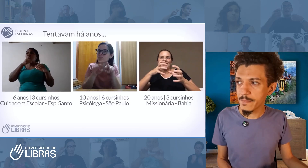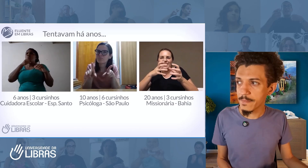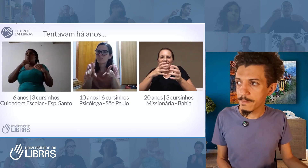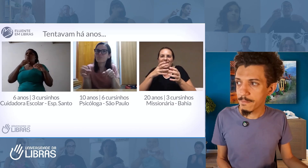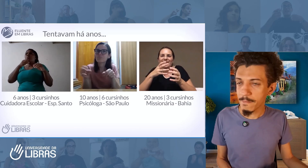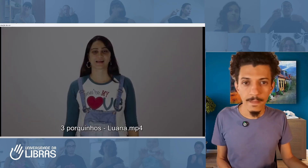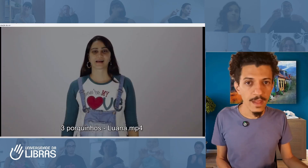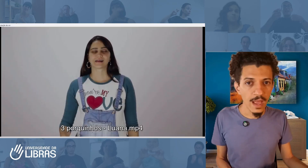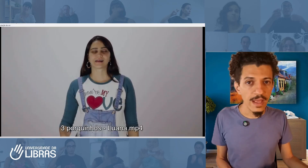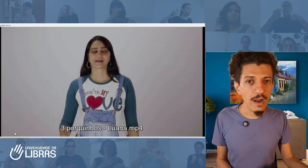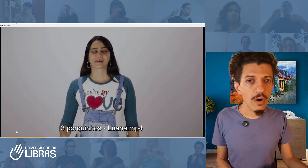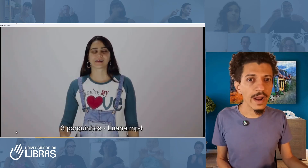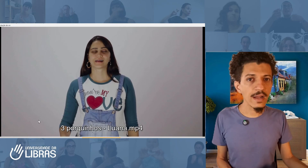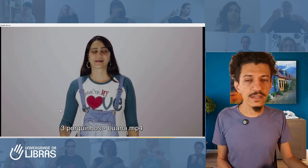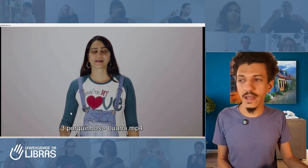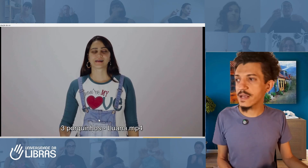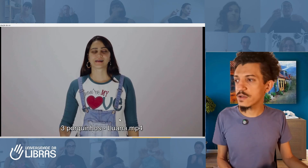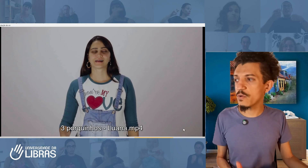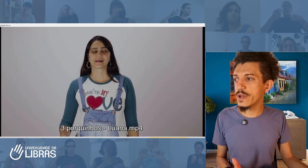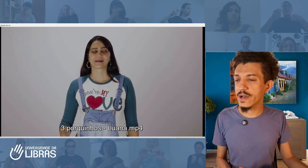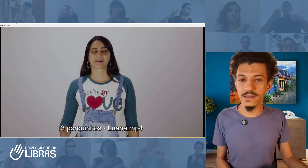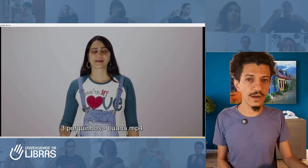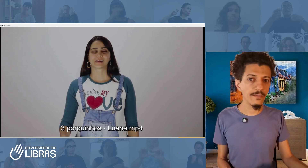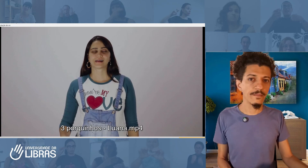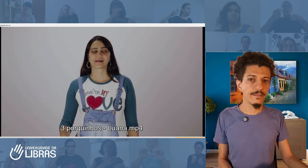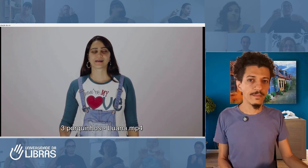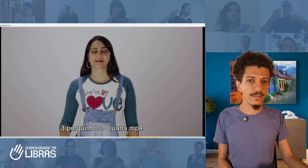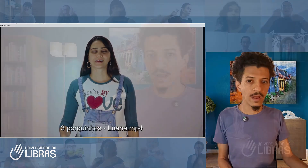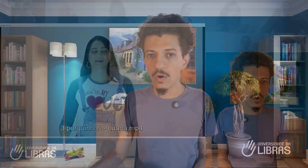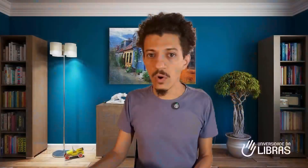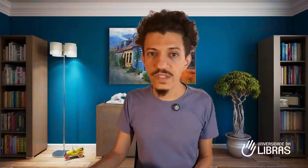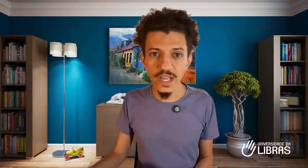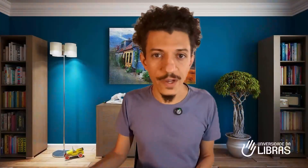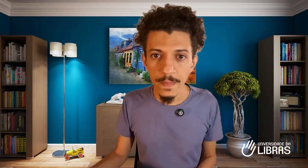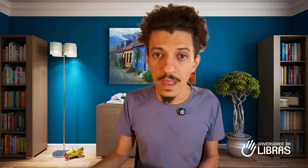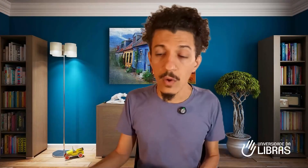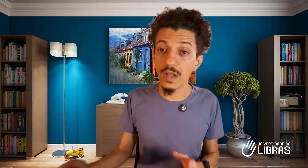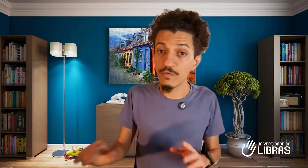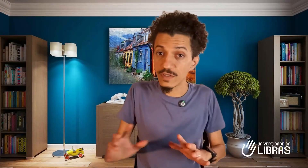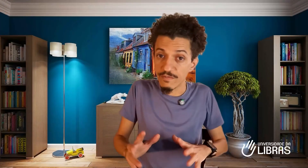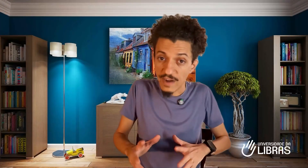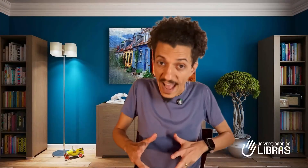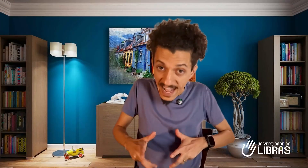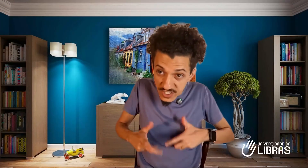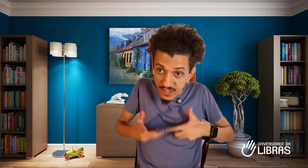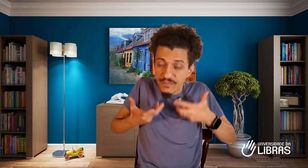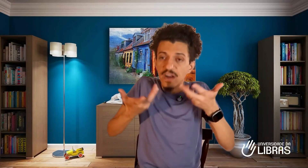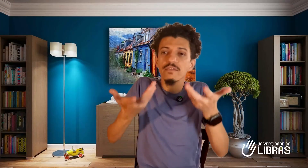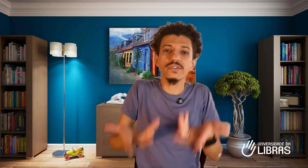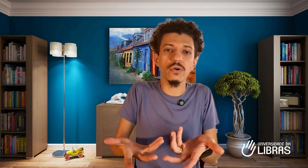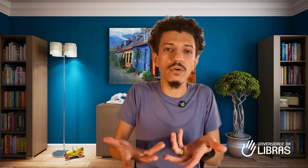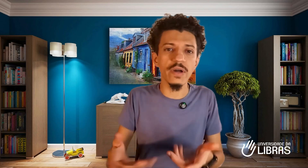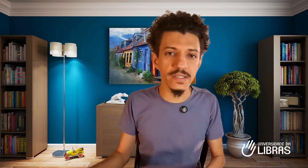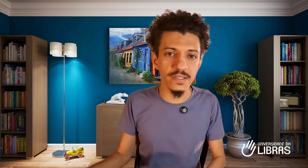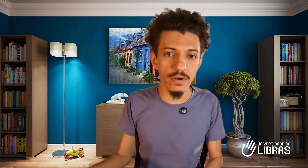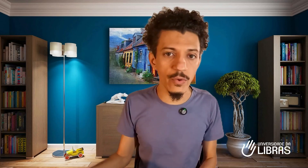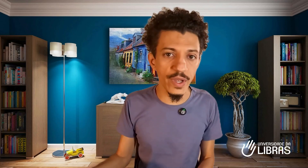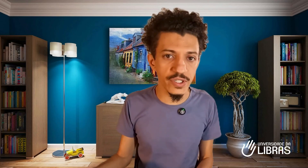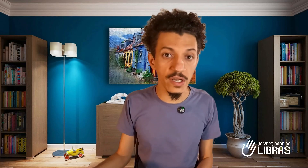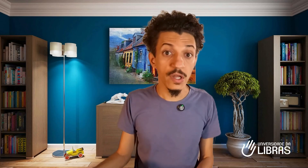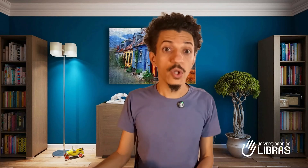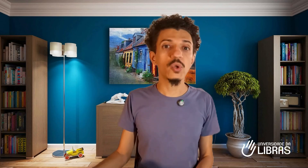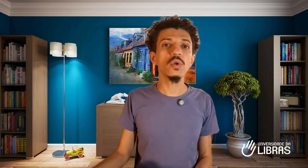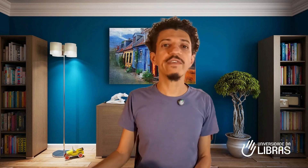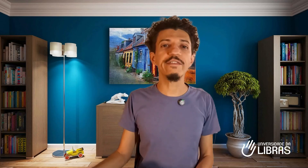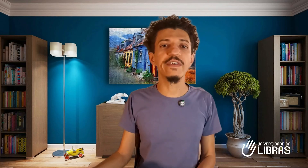Percebe? E agora elas têm essa comunicação. Ou seja, quando você vai ativando a sua cognição